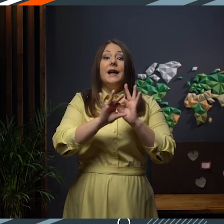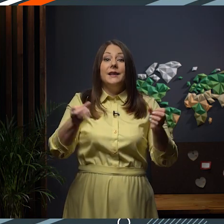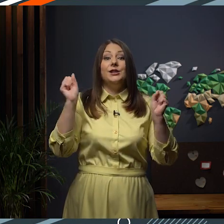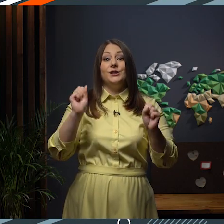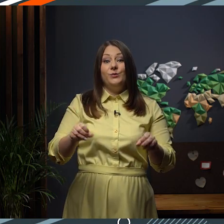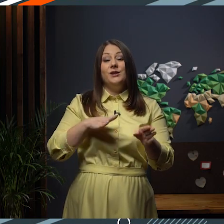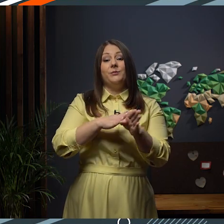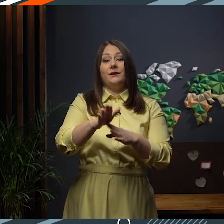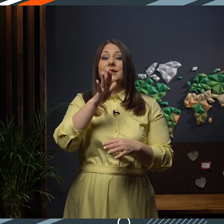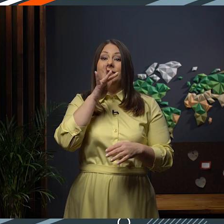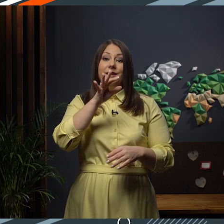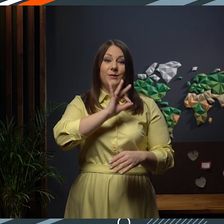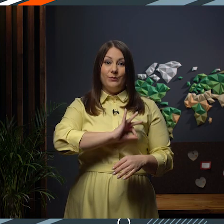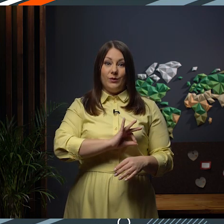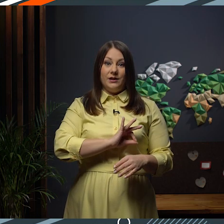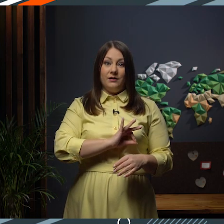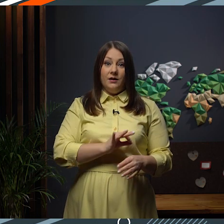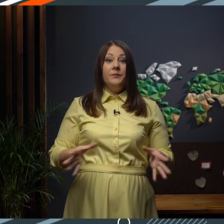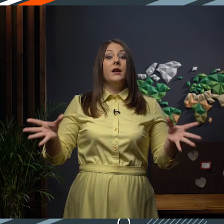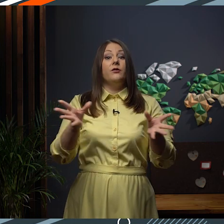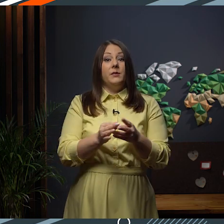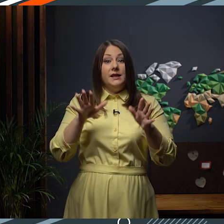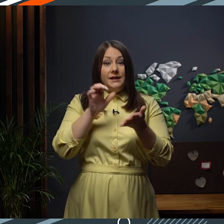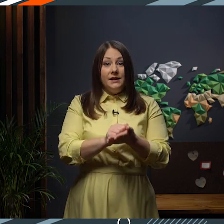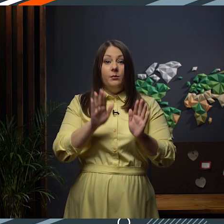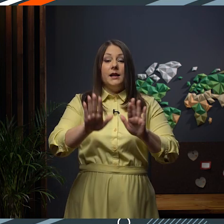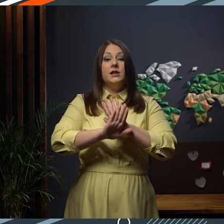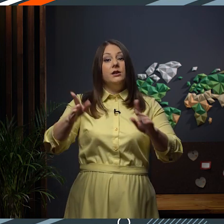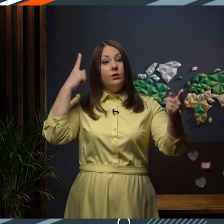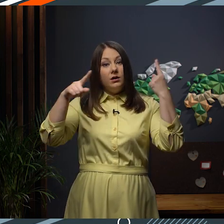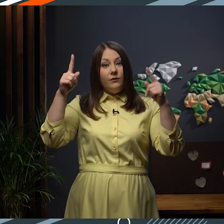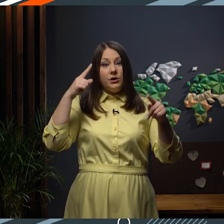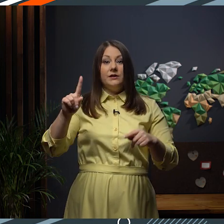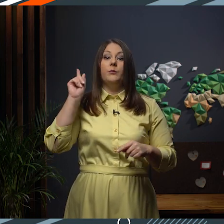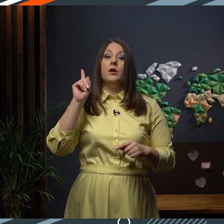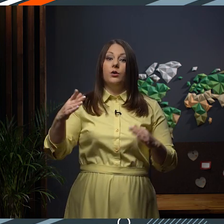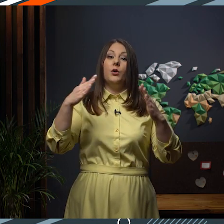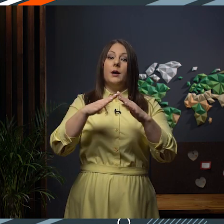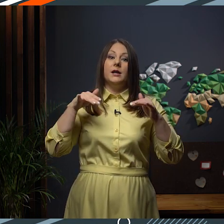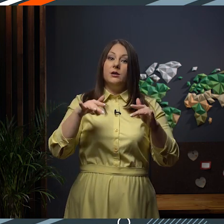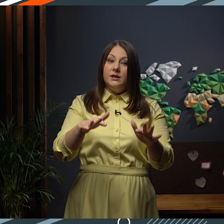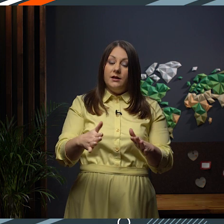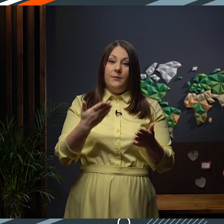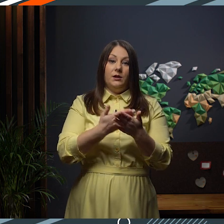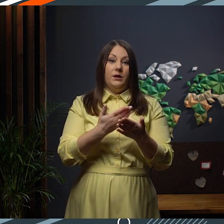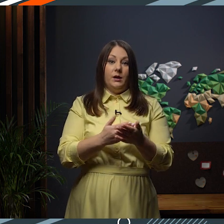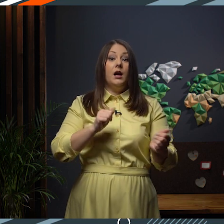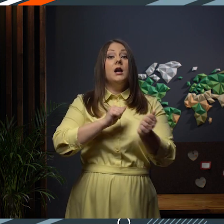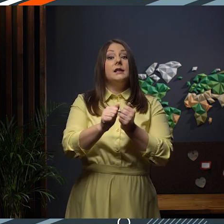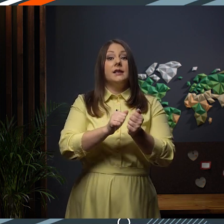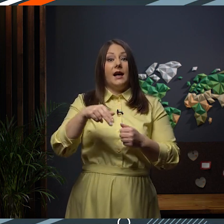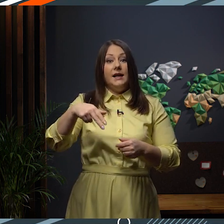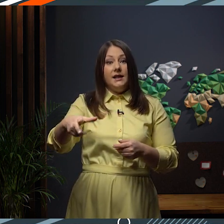Это был отличный способ провести время с пользой. Вместе занимались не только творчеством, но и домашними делами,